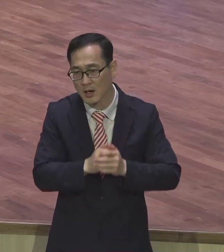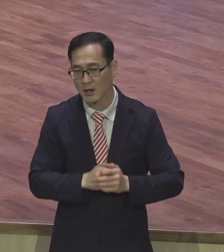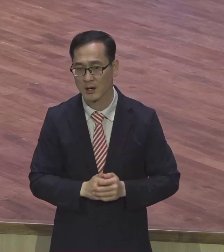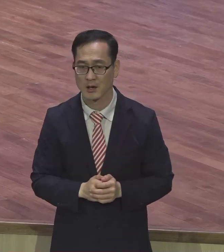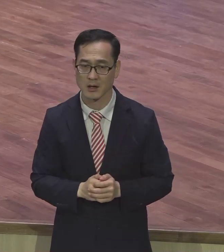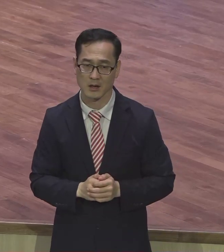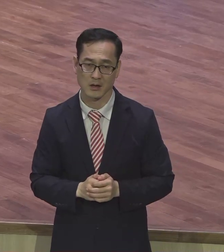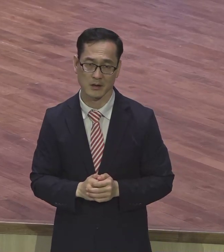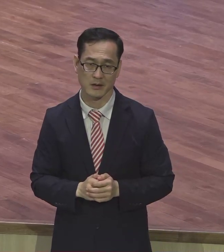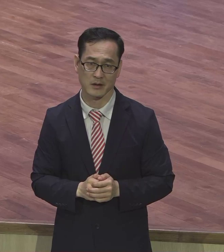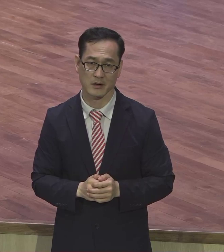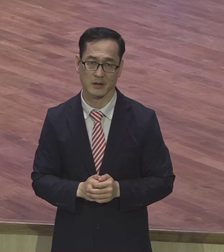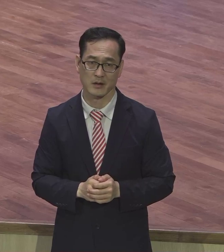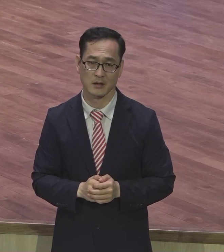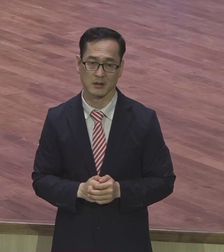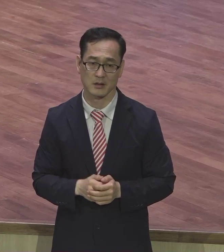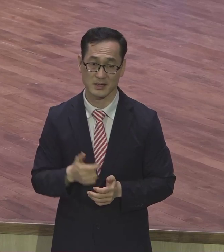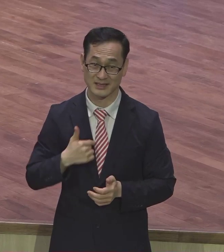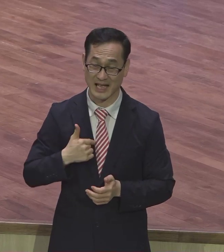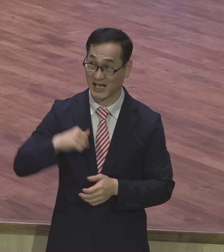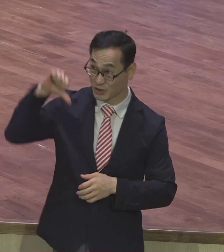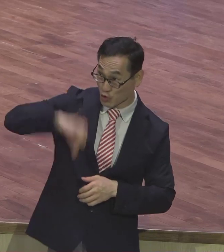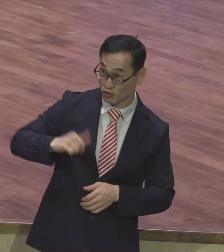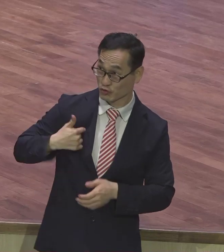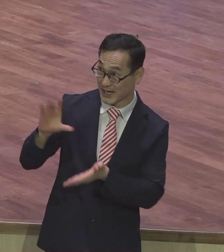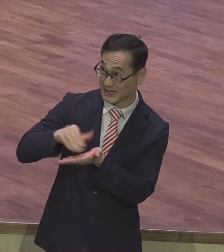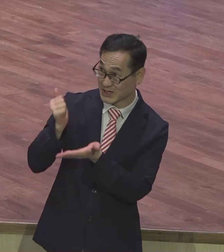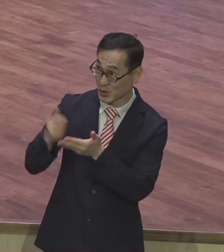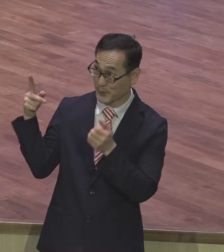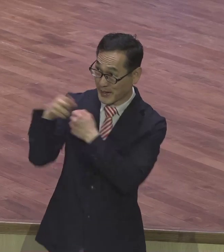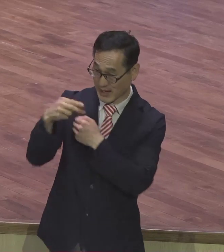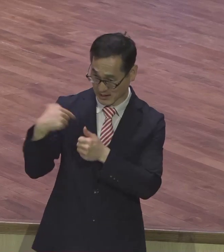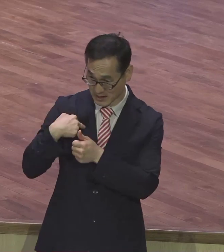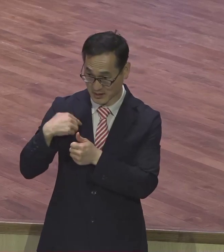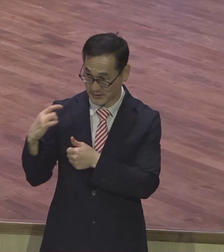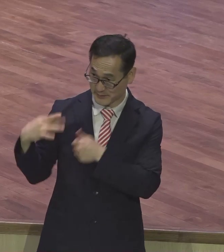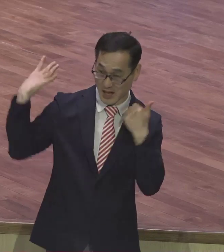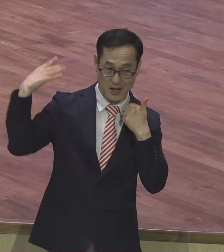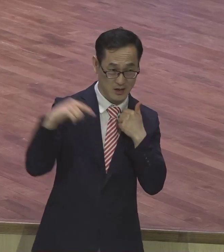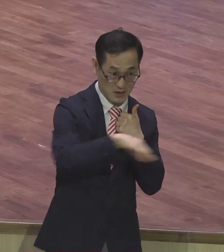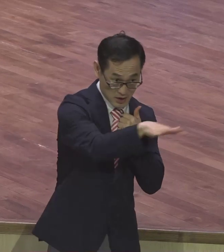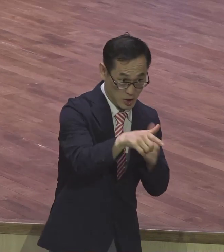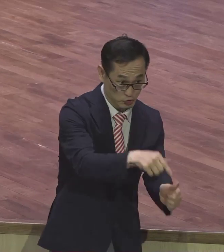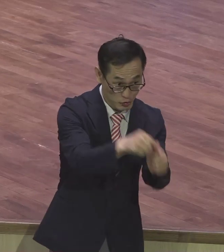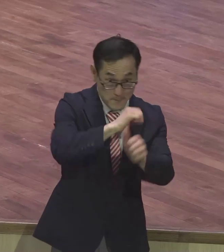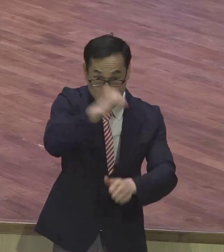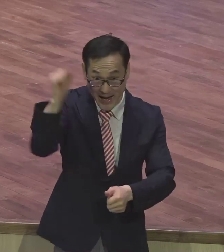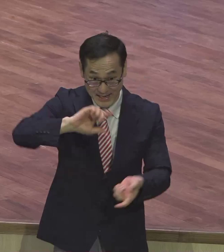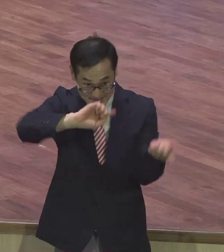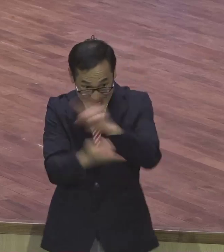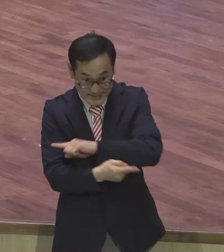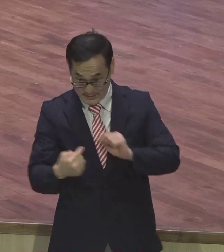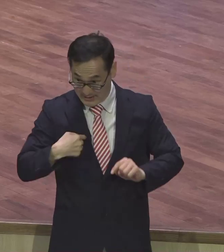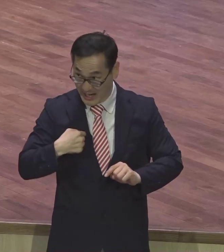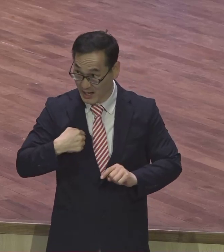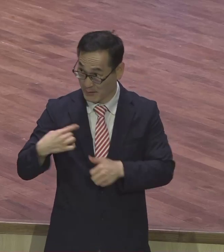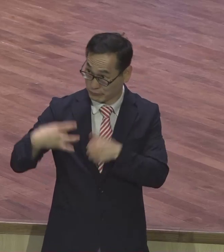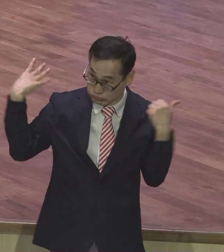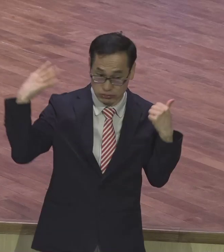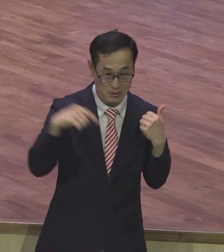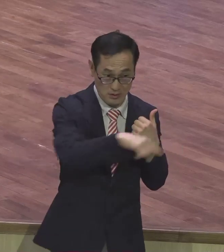그러지도게 끊어진다 할지라도 내 동족이 다 구원 받을 수 있다고 하면 나는 그렇게 하겠다